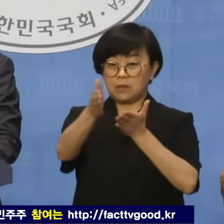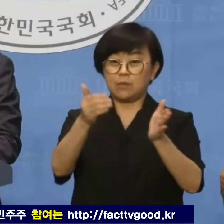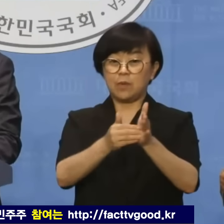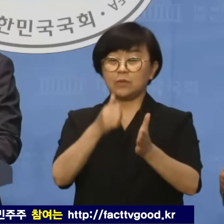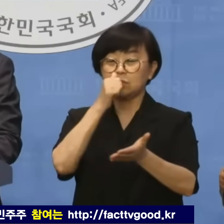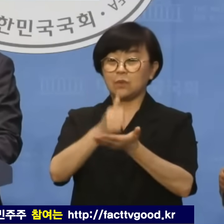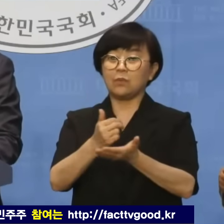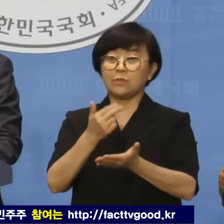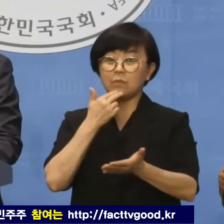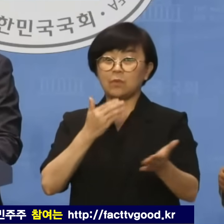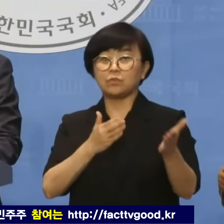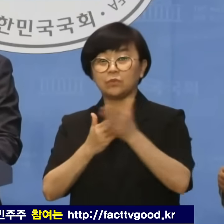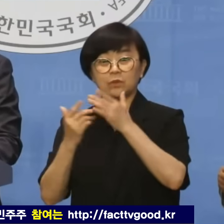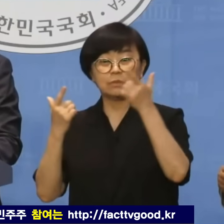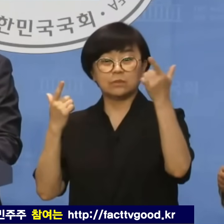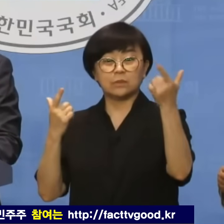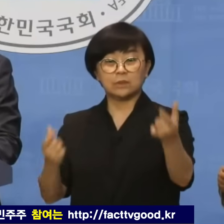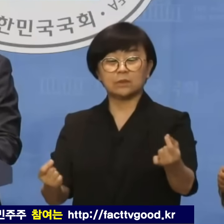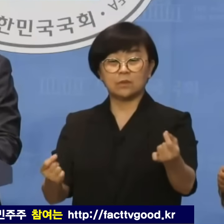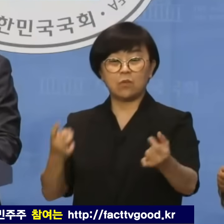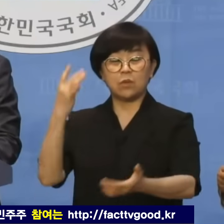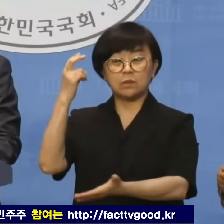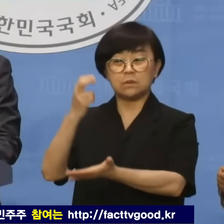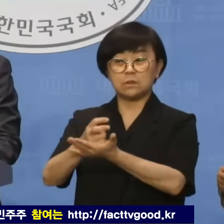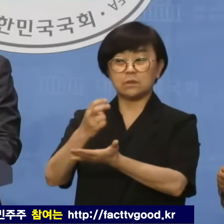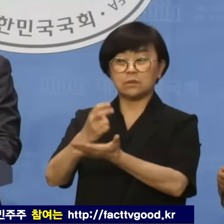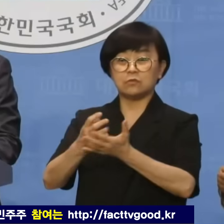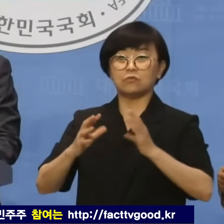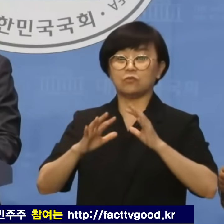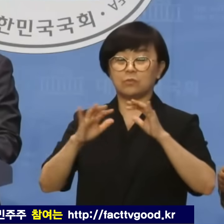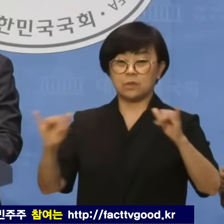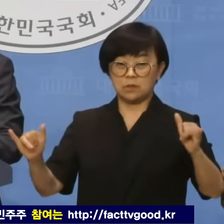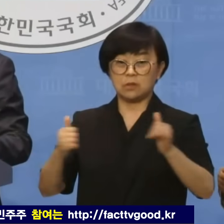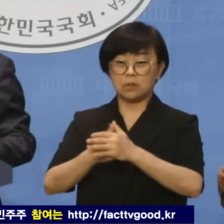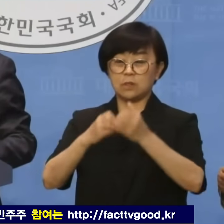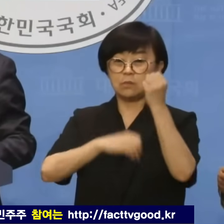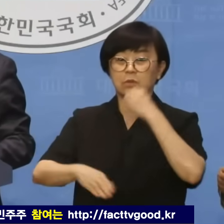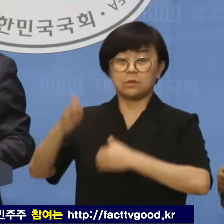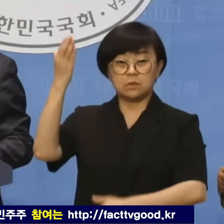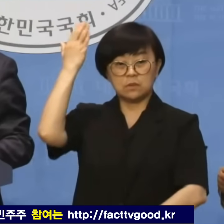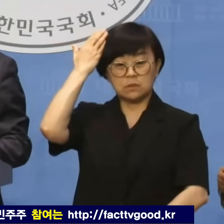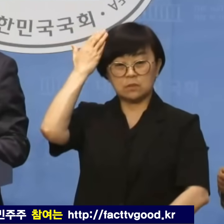죄가 없으면 부결하는 것이 원칙이고 국민적 상식입니다.